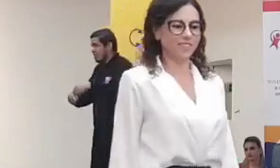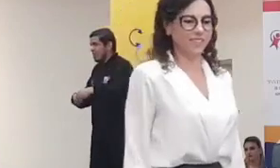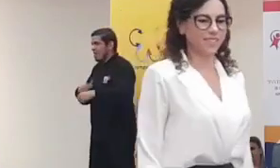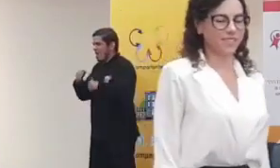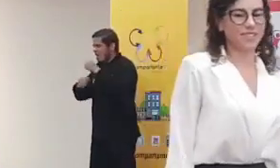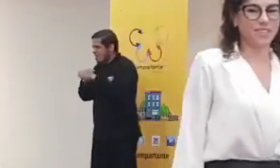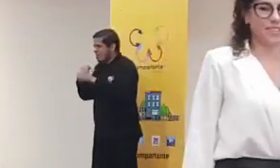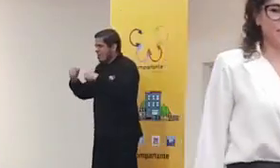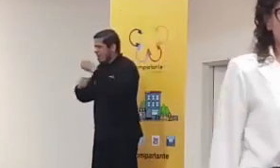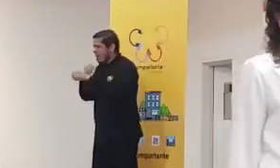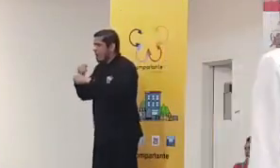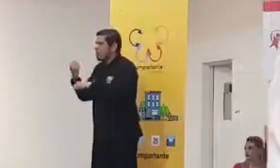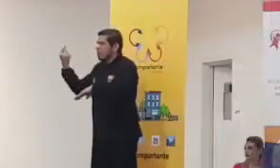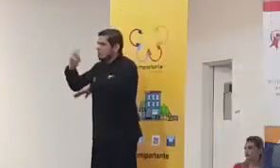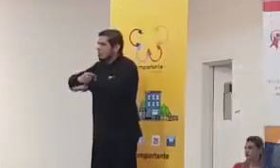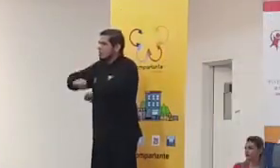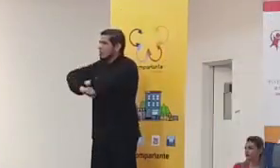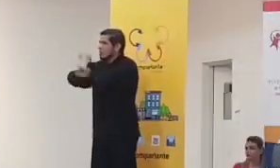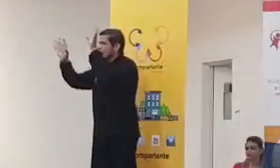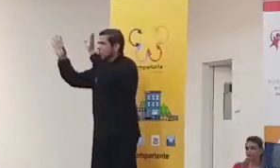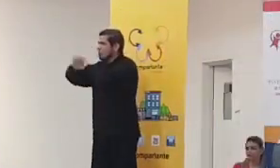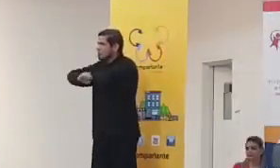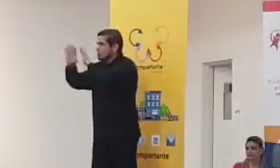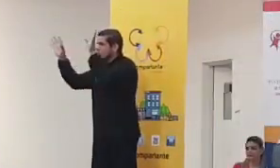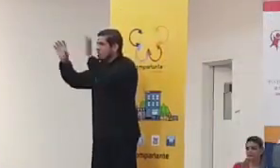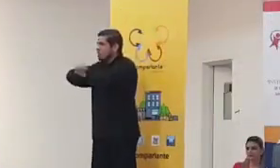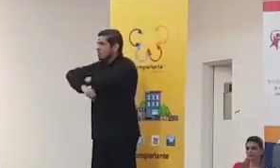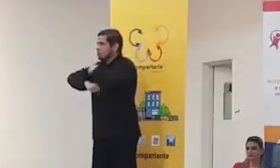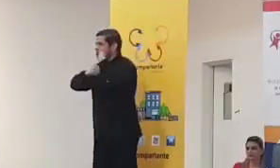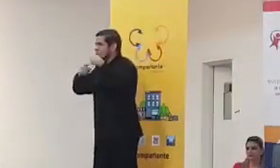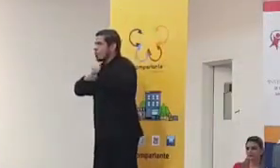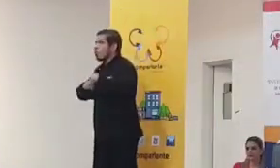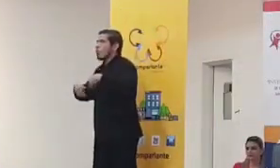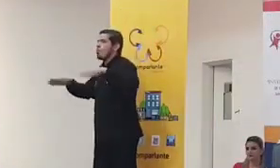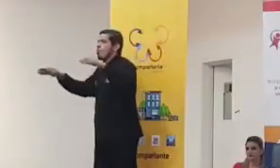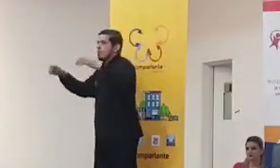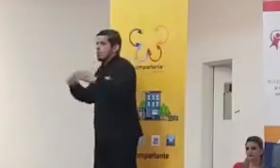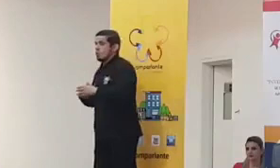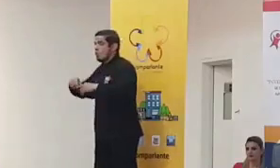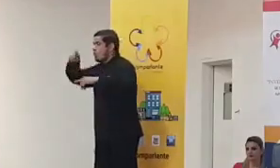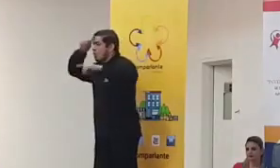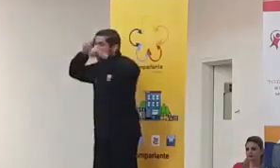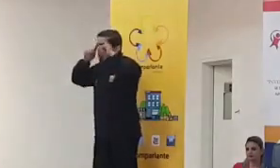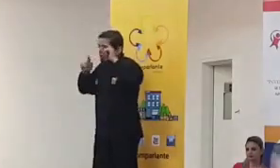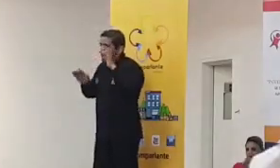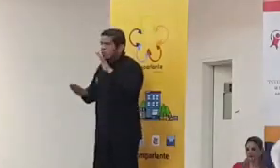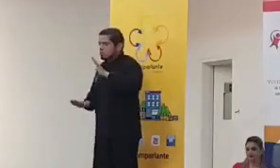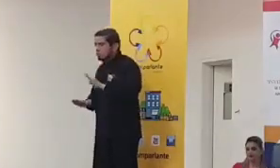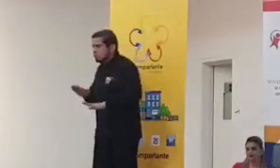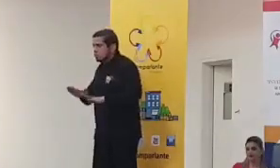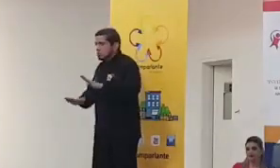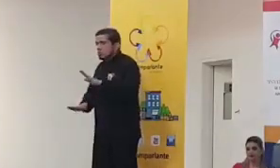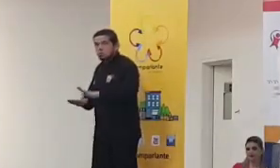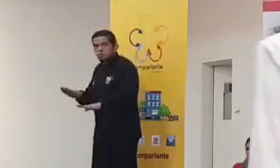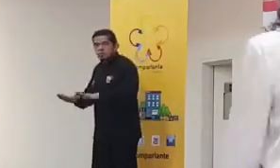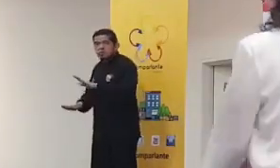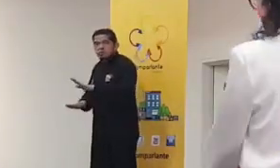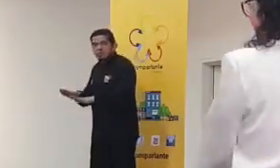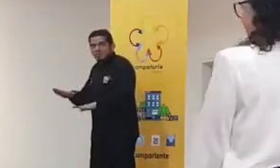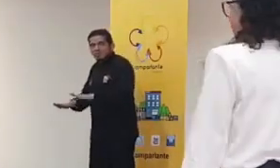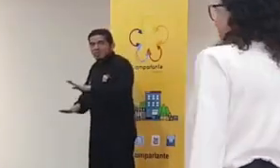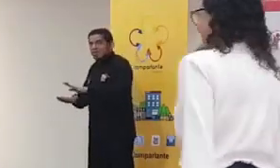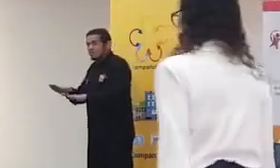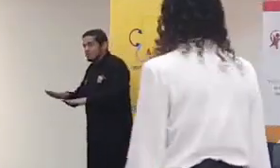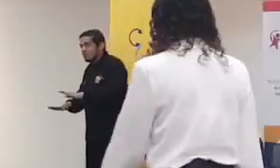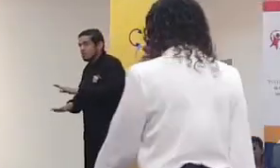semana. ¿Se imaginan cuánto agota, cuánto cansa, cuánto sudo? Pero